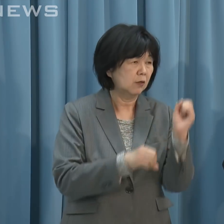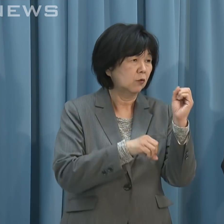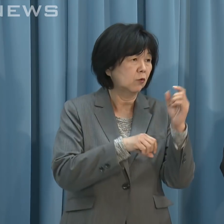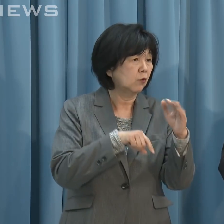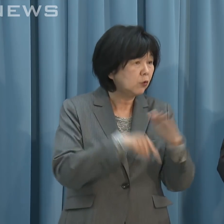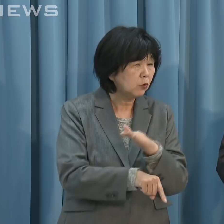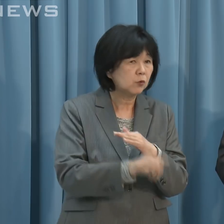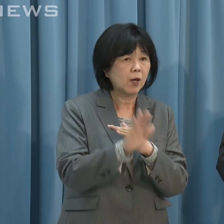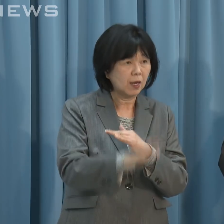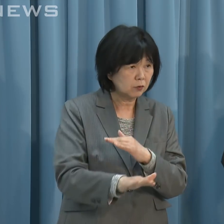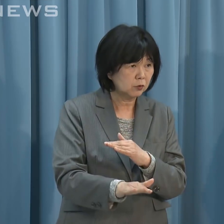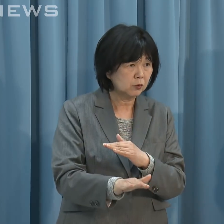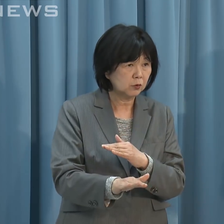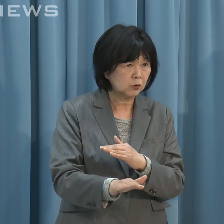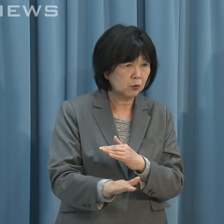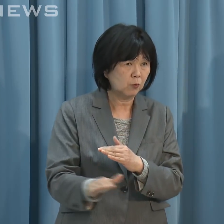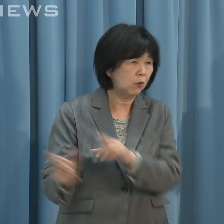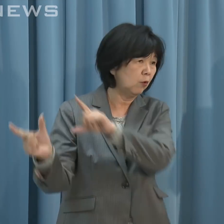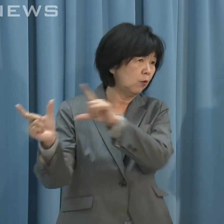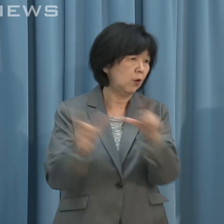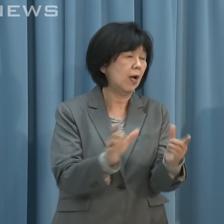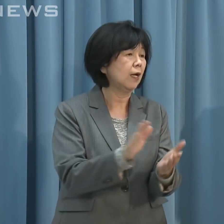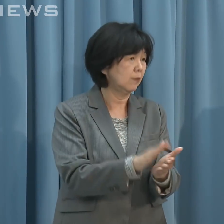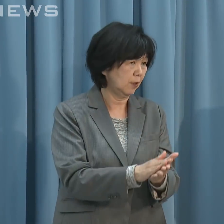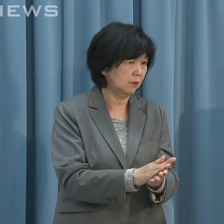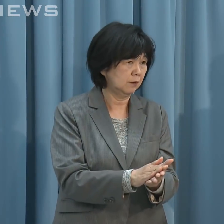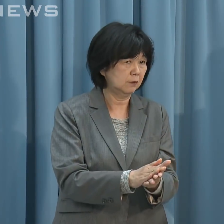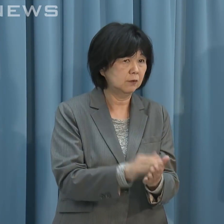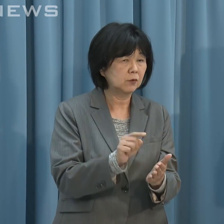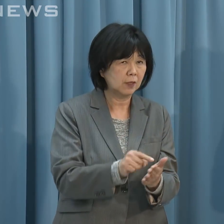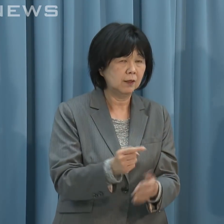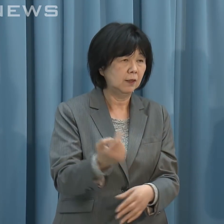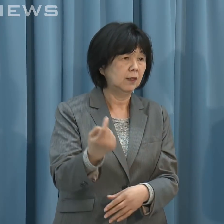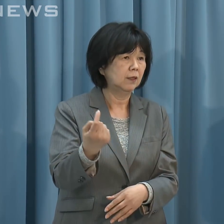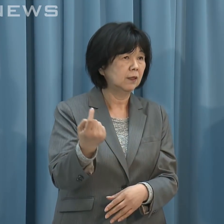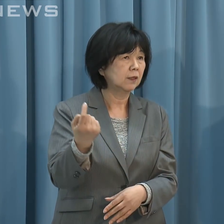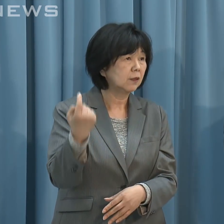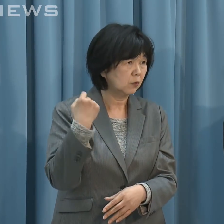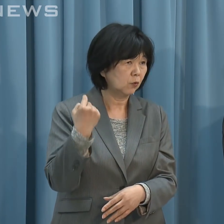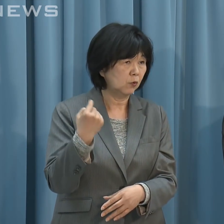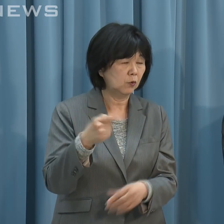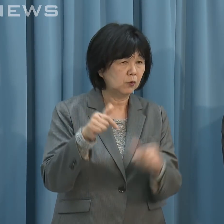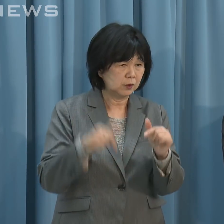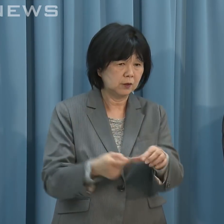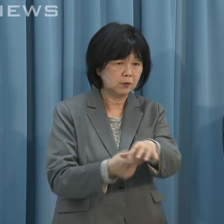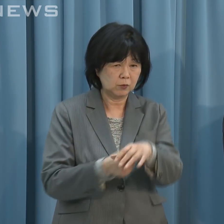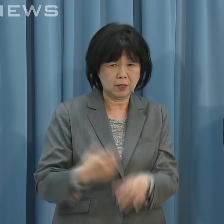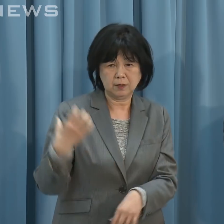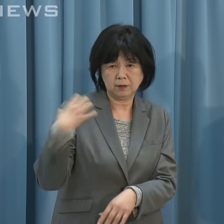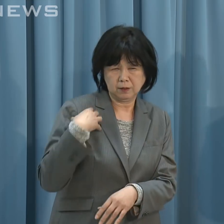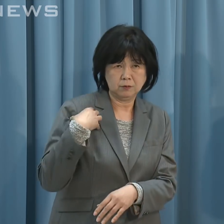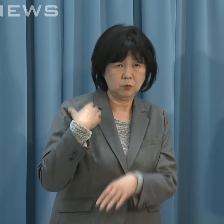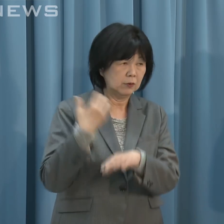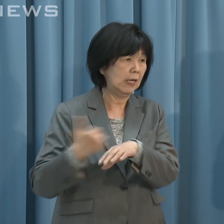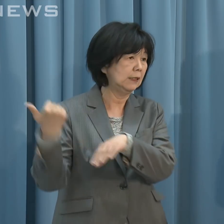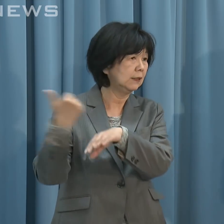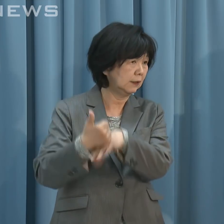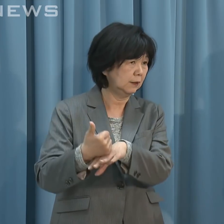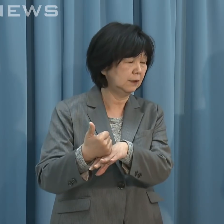語っておられました。そういうことから昨日西村担当大臣の方に、